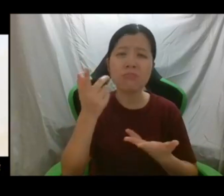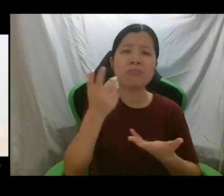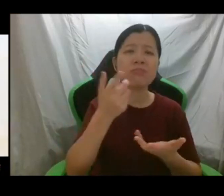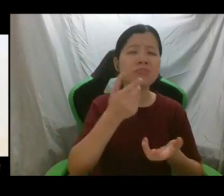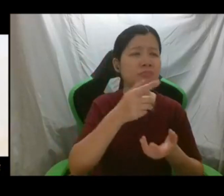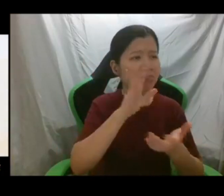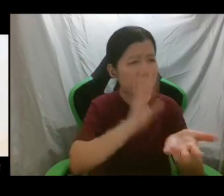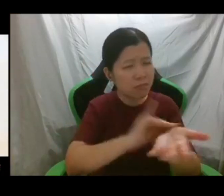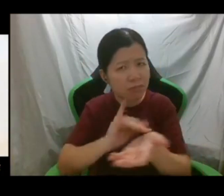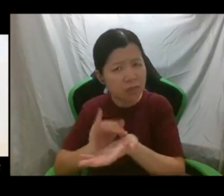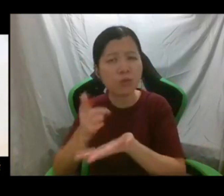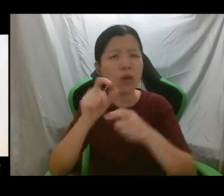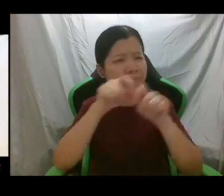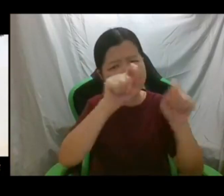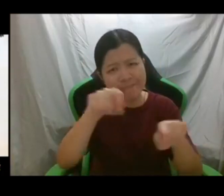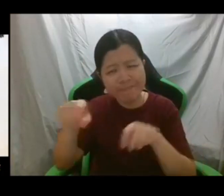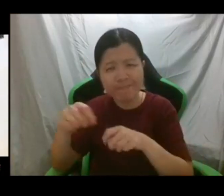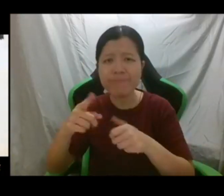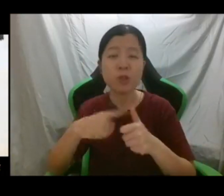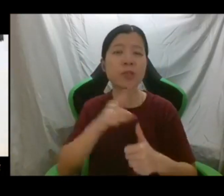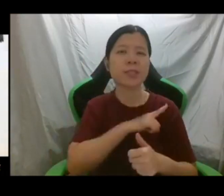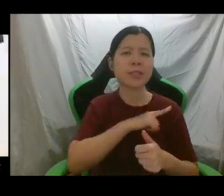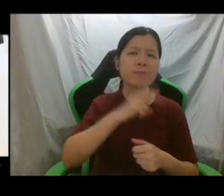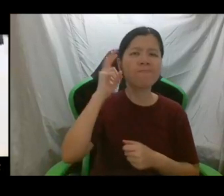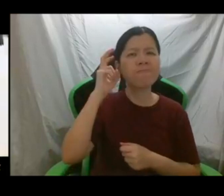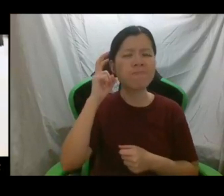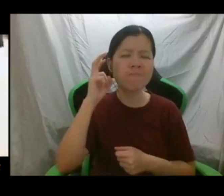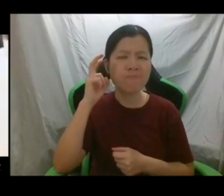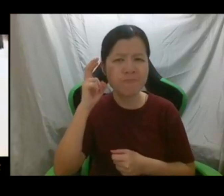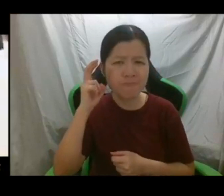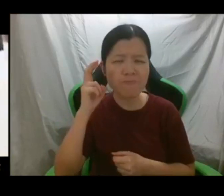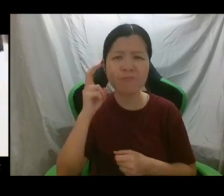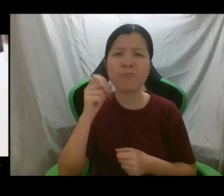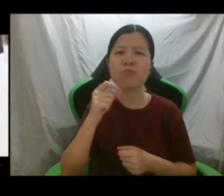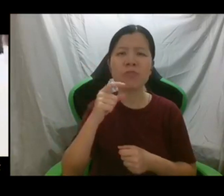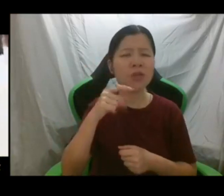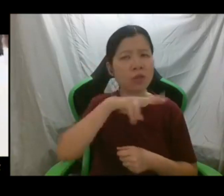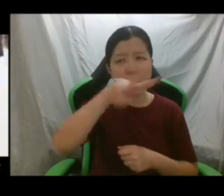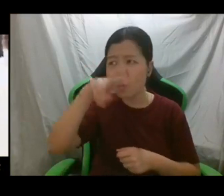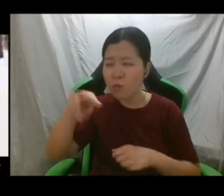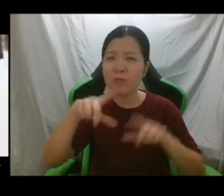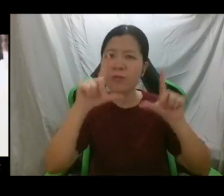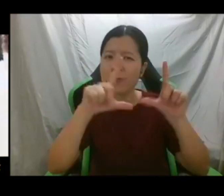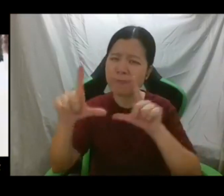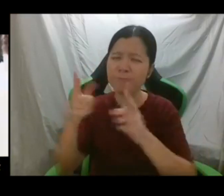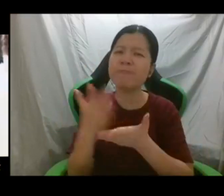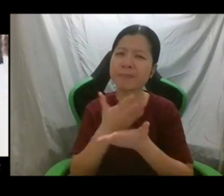題，佢都會先自己動下腦筋，嘗試揾出答案。